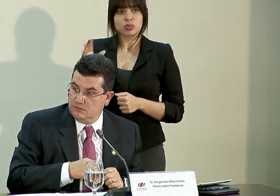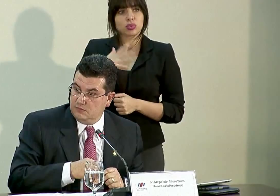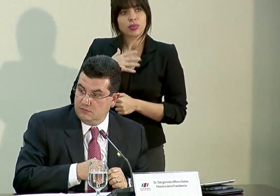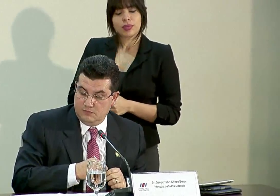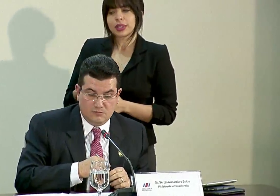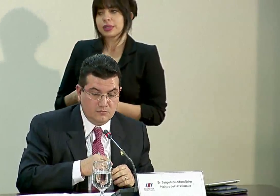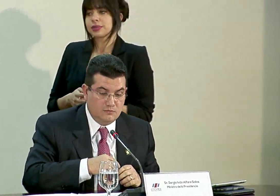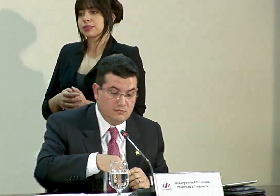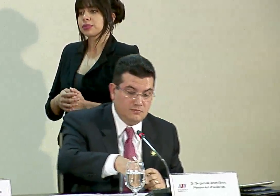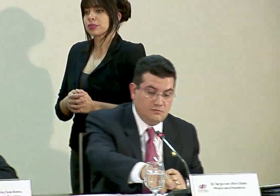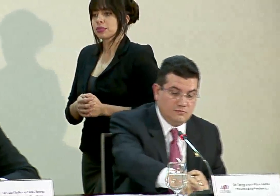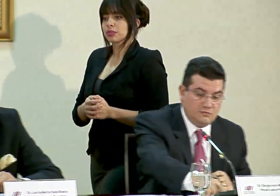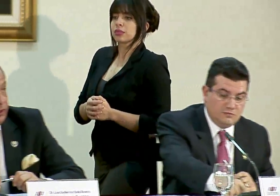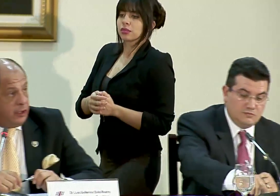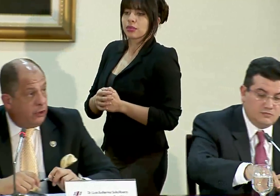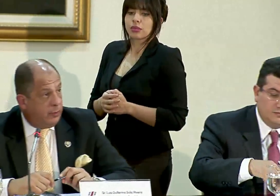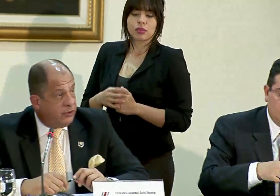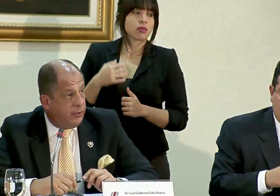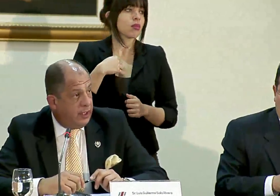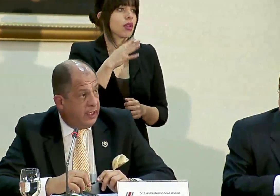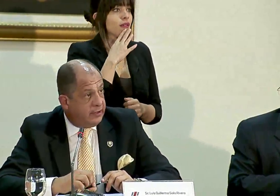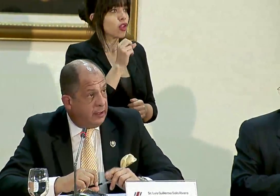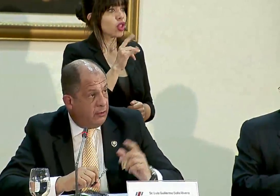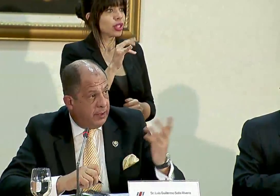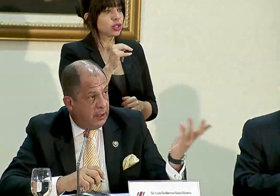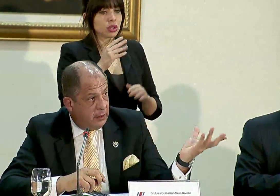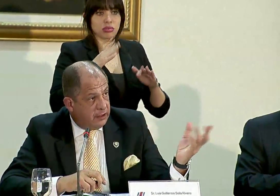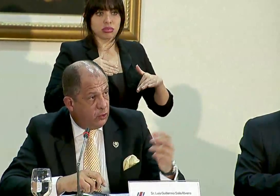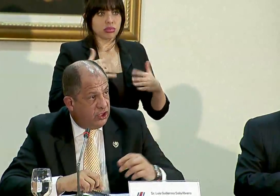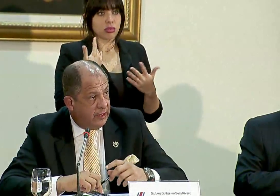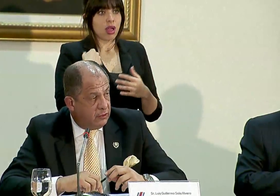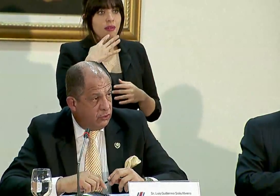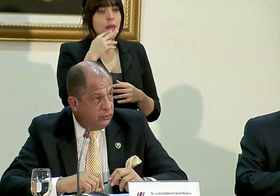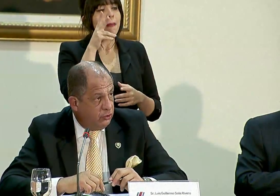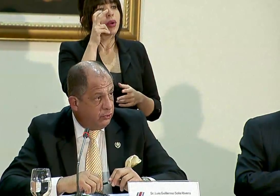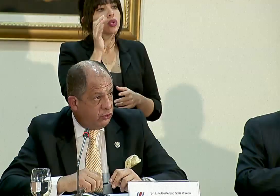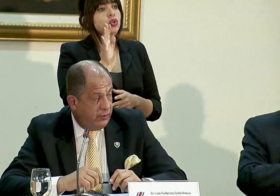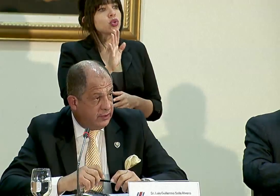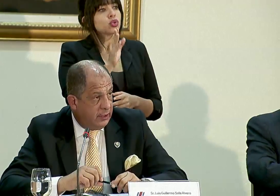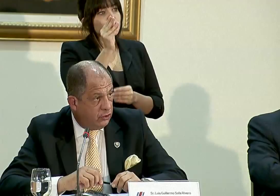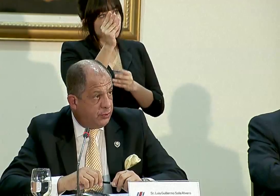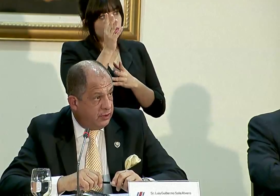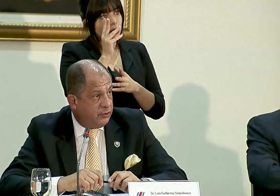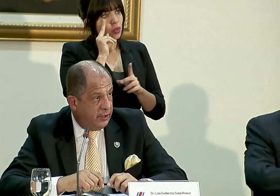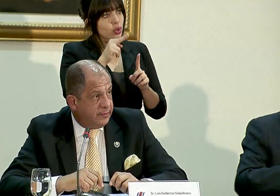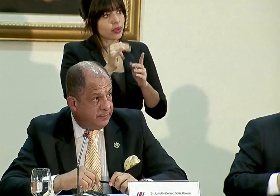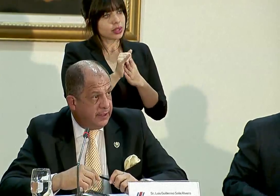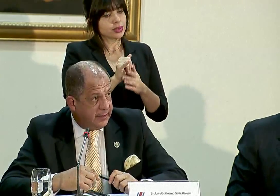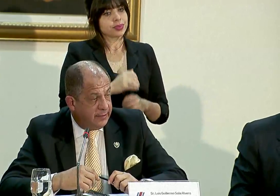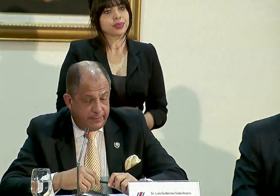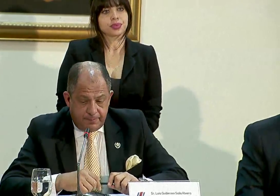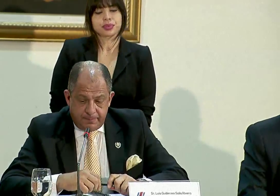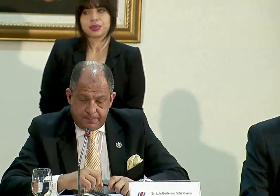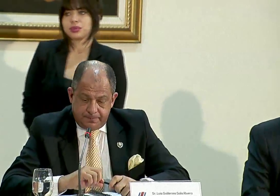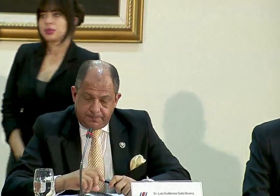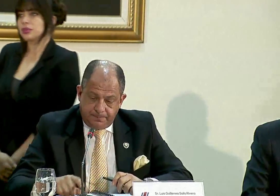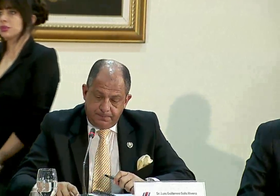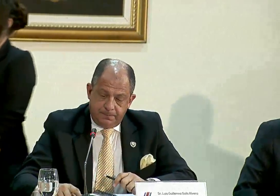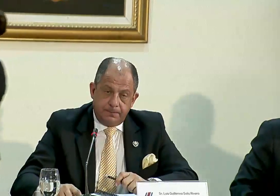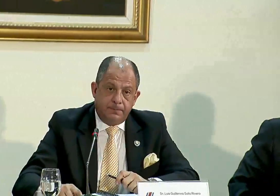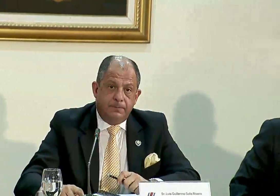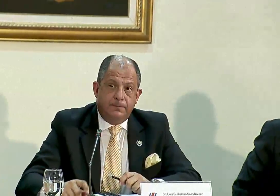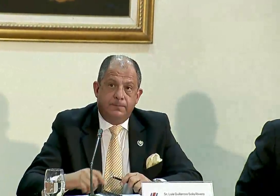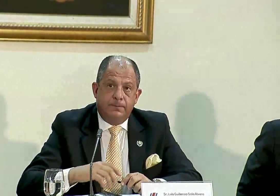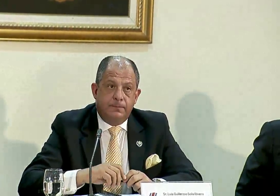voy a hablar con doña Soria no he tenido la posibilidad de hacerlo para escuchar su punto de vista en estos próximos días gracias esteban